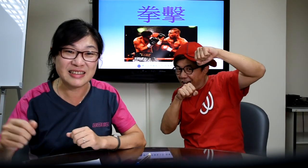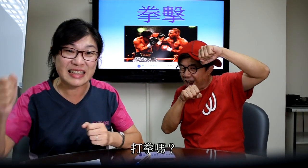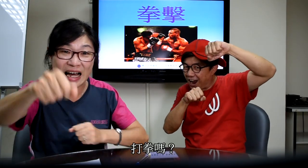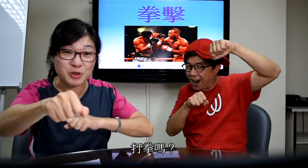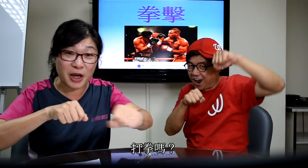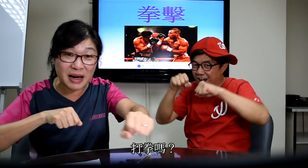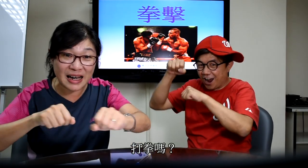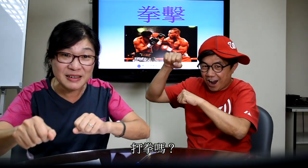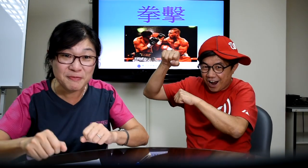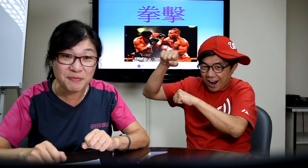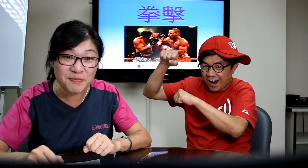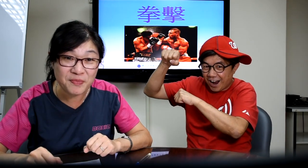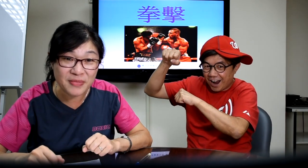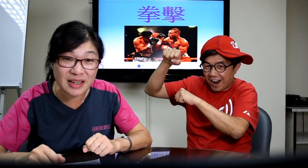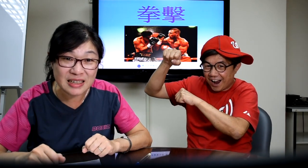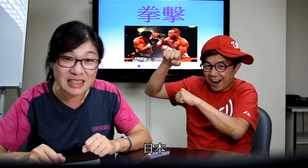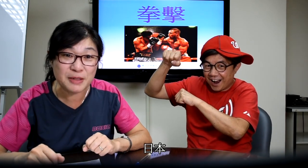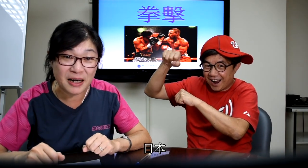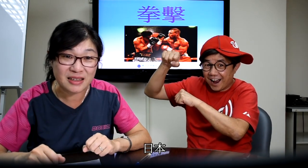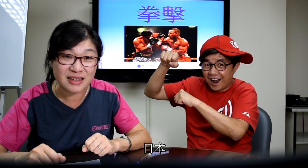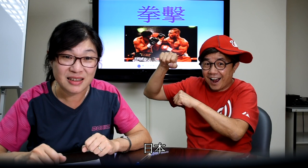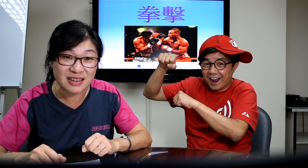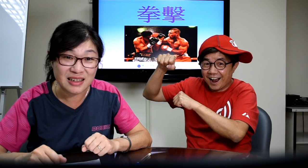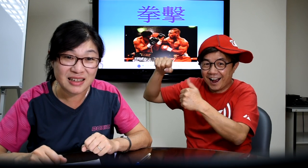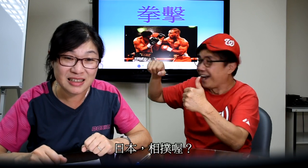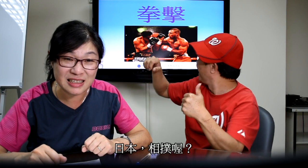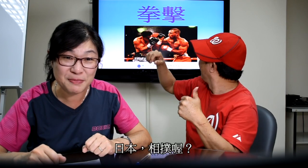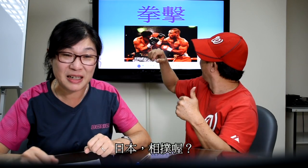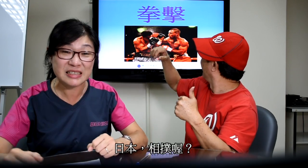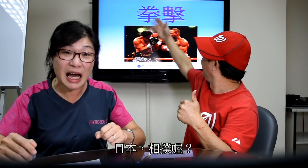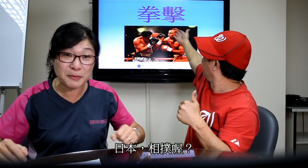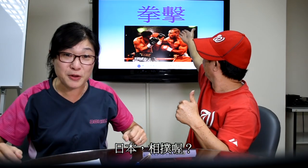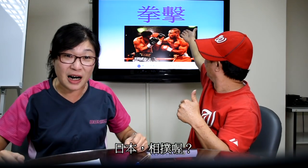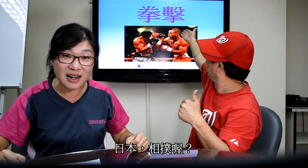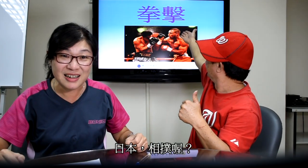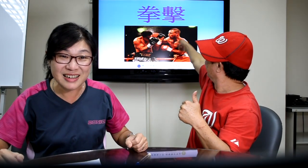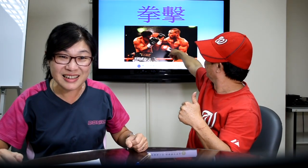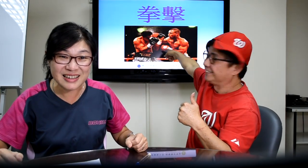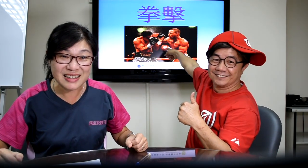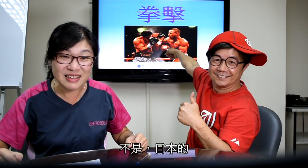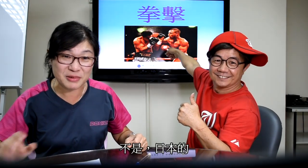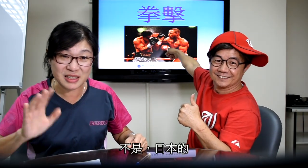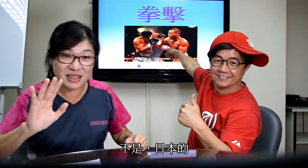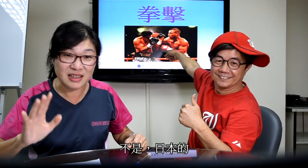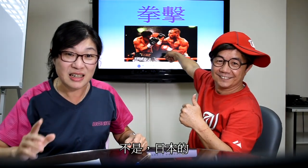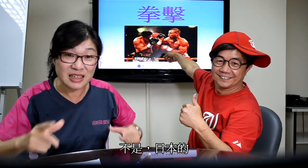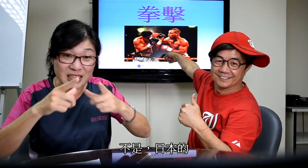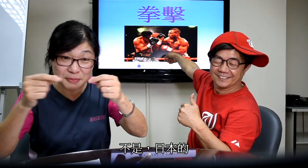打拳吗？日本，日本相扑哦，不是日本